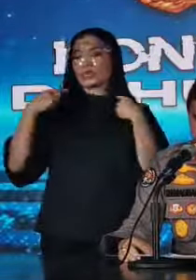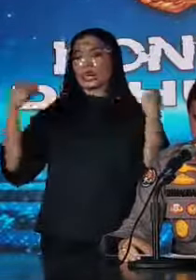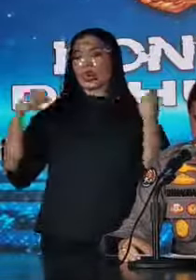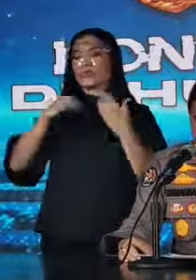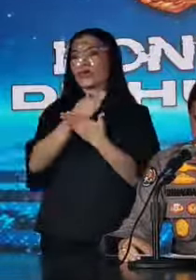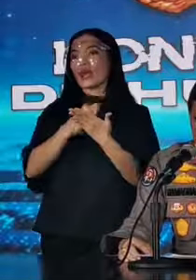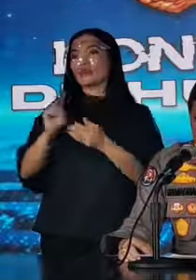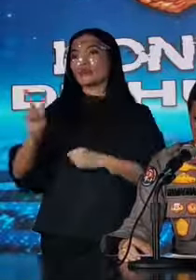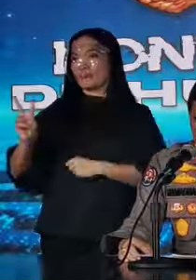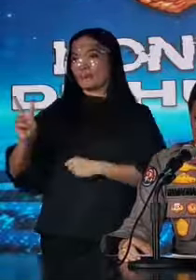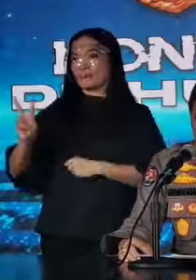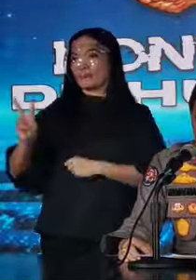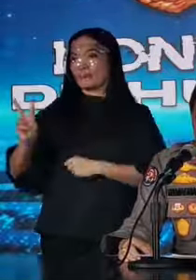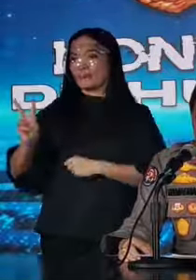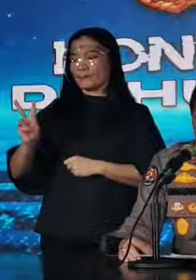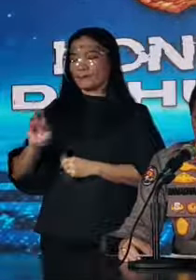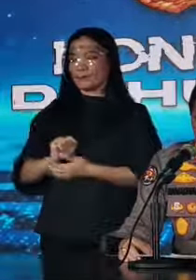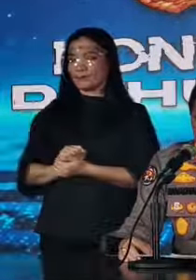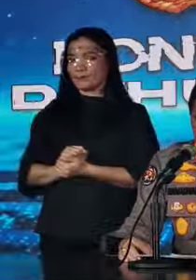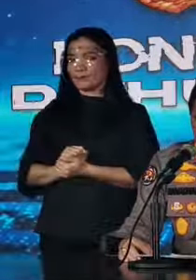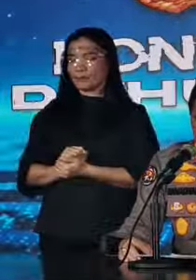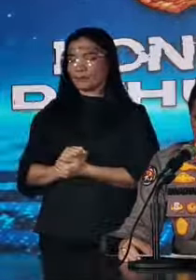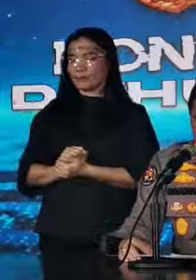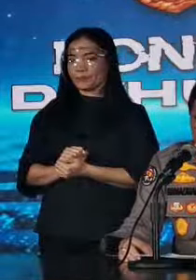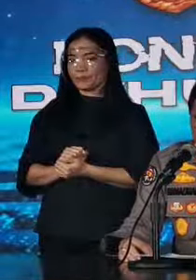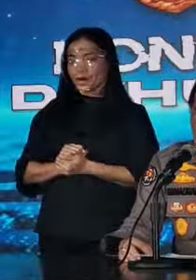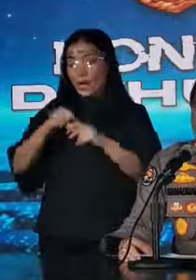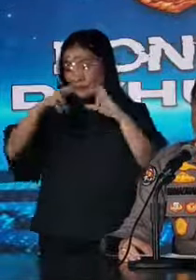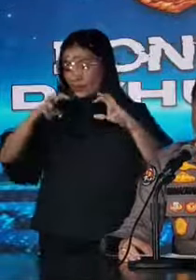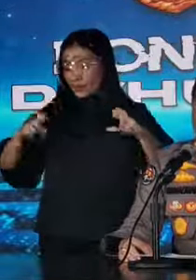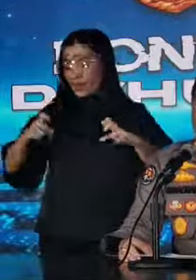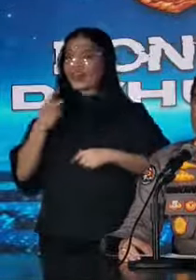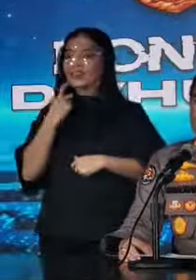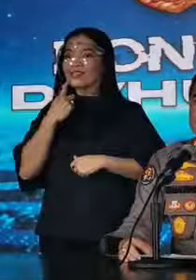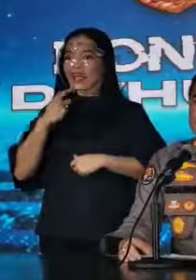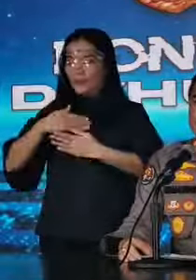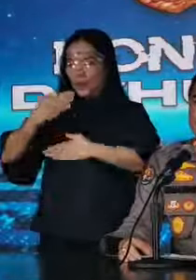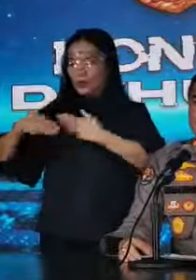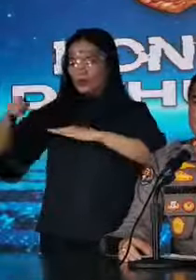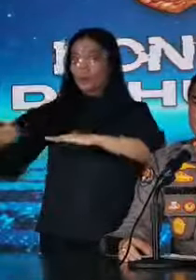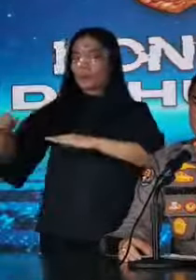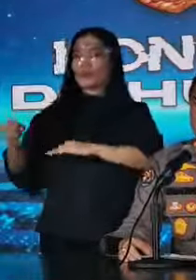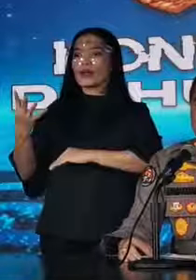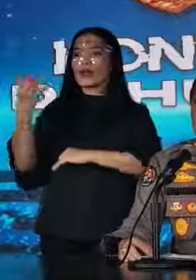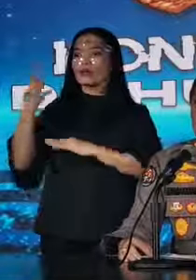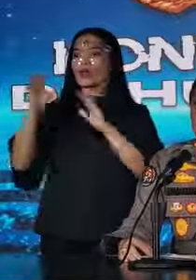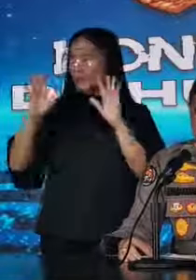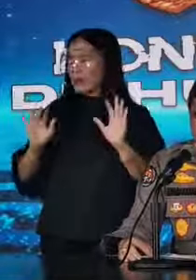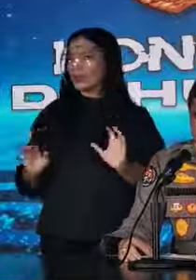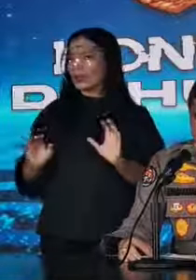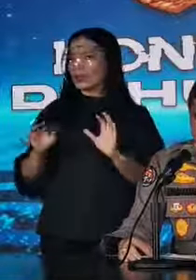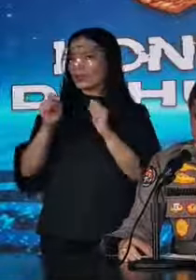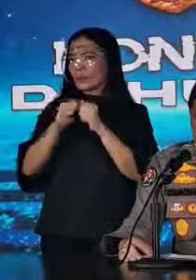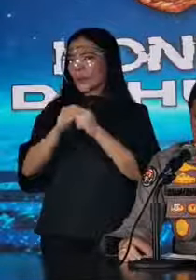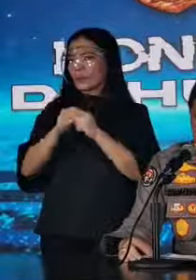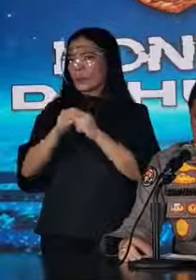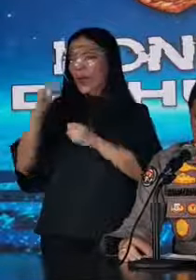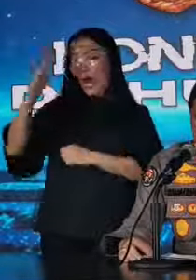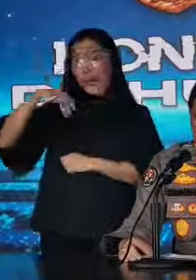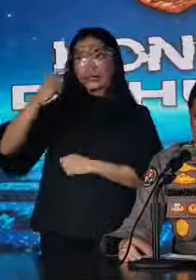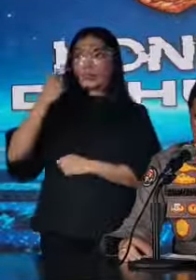2. Kemudian penyidikan tindak pidana ringan sudah banyak dilakukan di